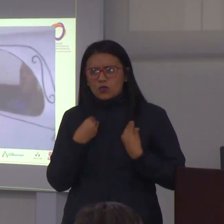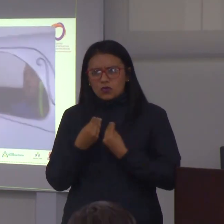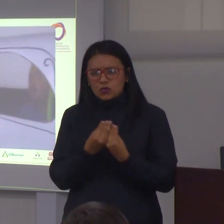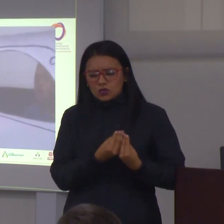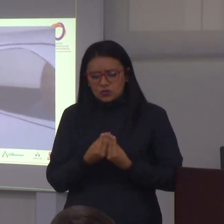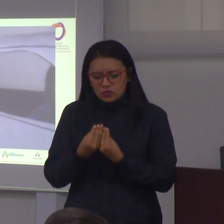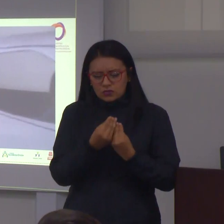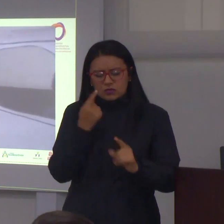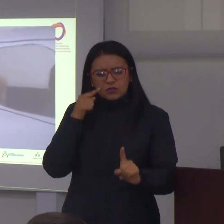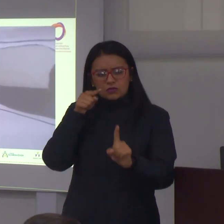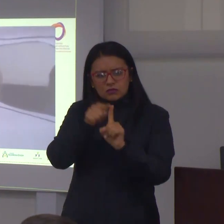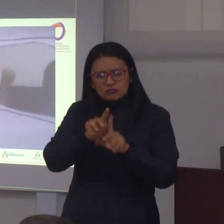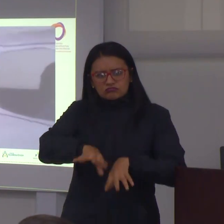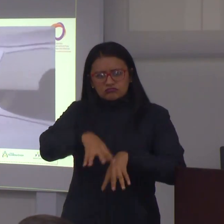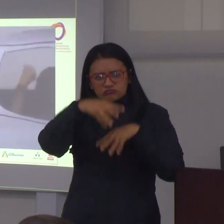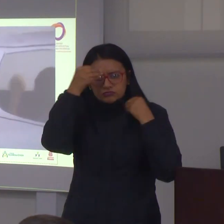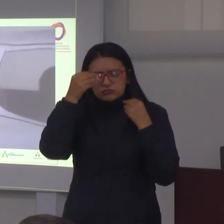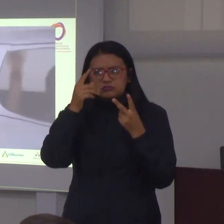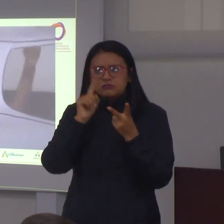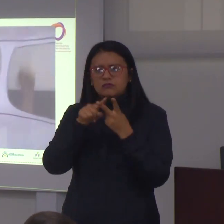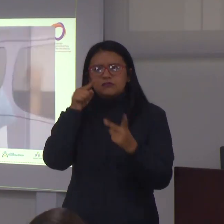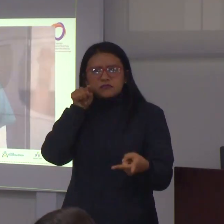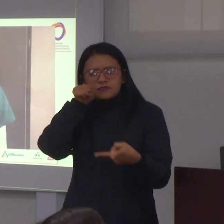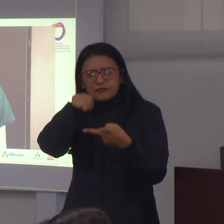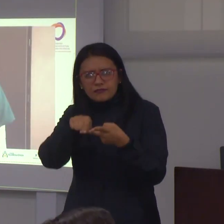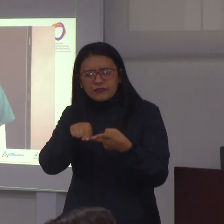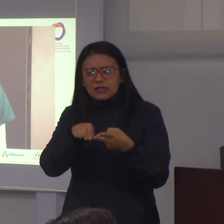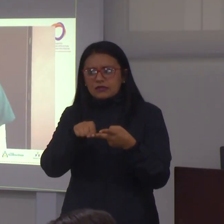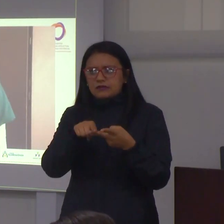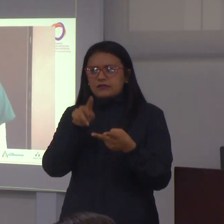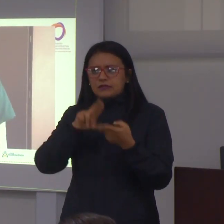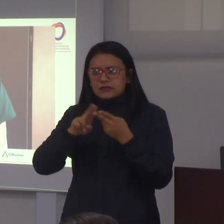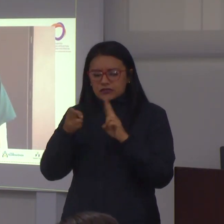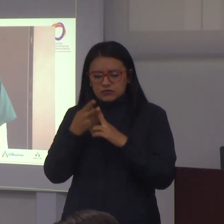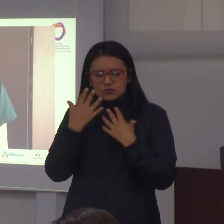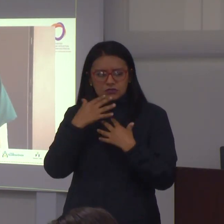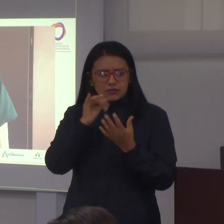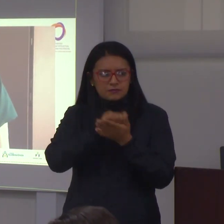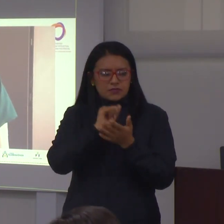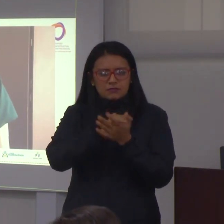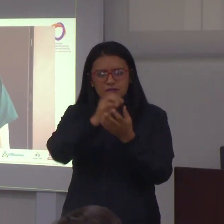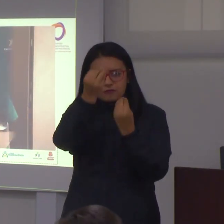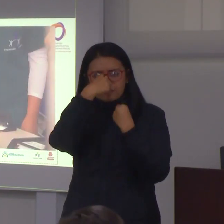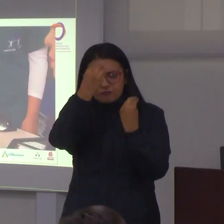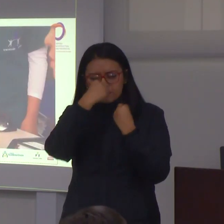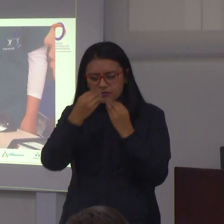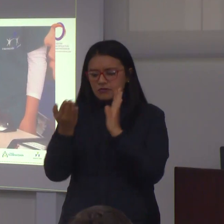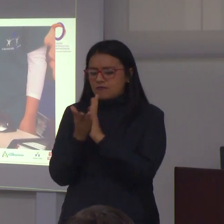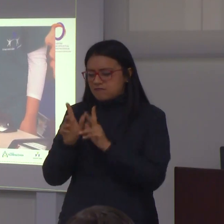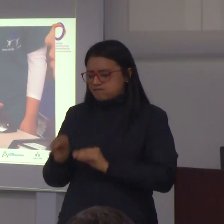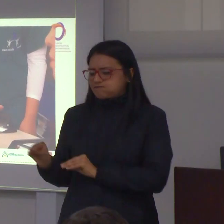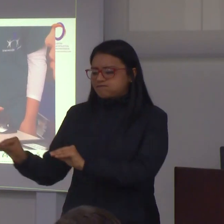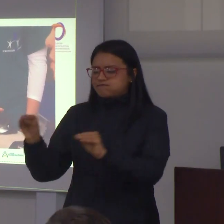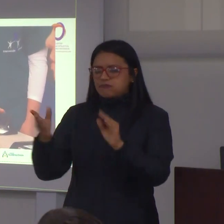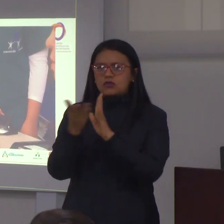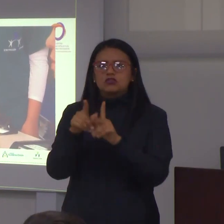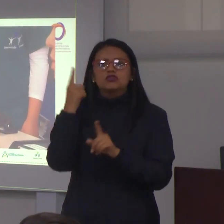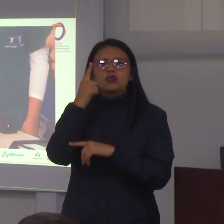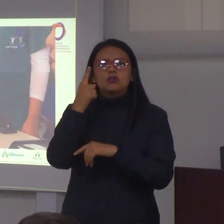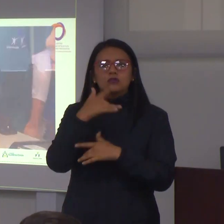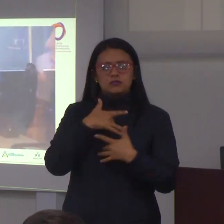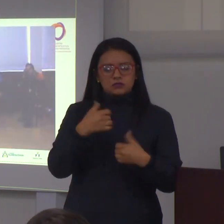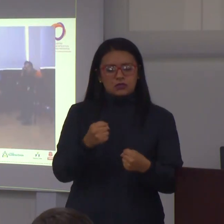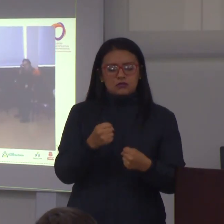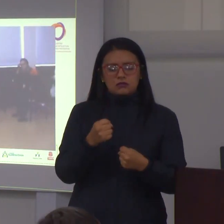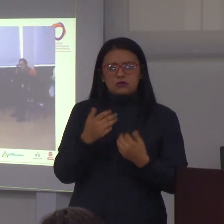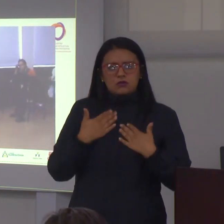hacia las finalidades del aprendizaje, hacia las finalidades de la formación de estudiantes, no solamente en el área de salud,